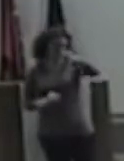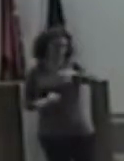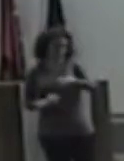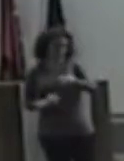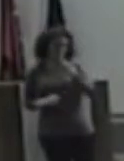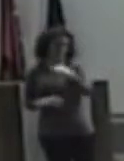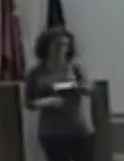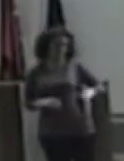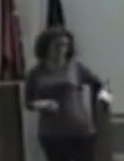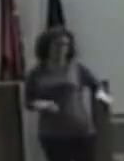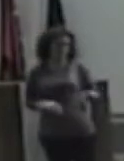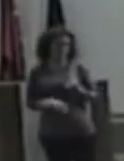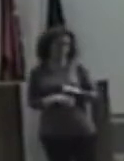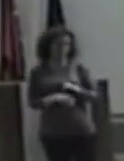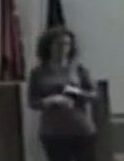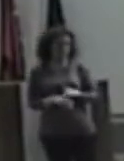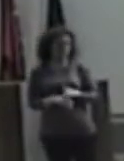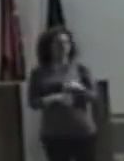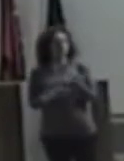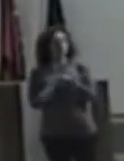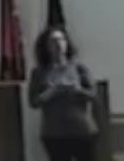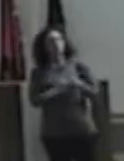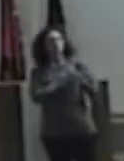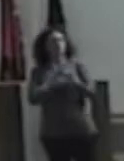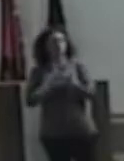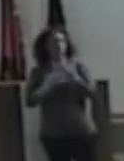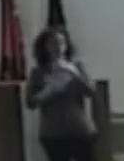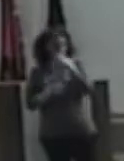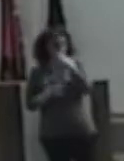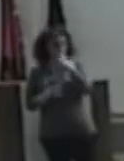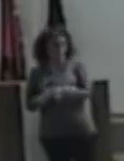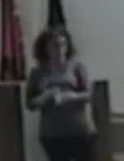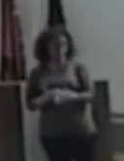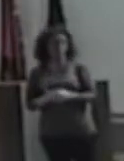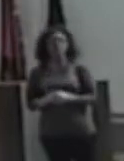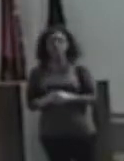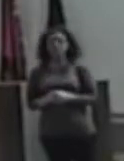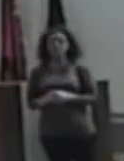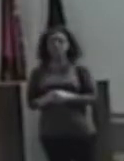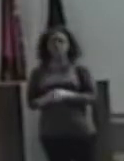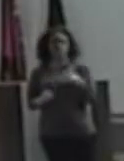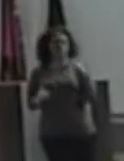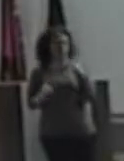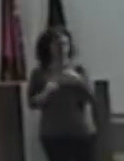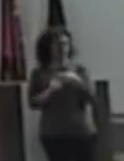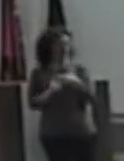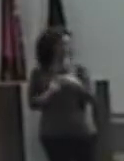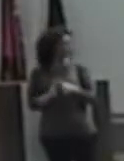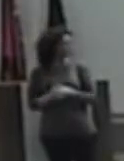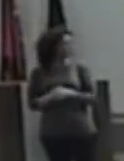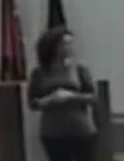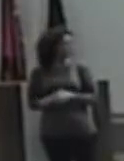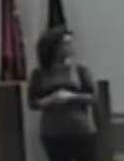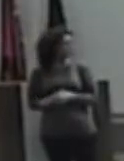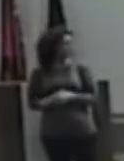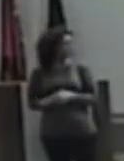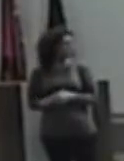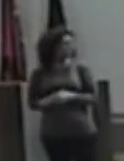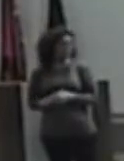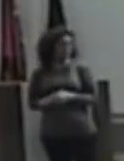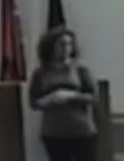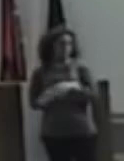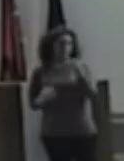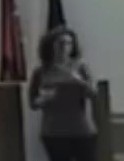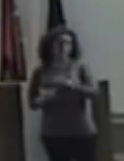de pediatría, ¿no? Y este es un estudio a 5 años con este objetivo principal. Bueno, y